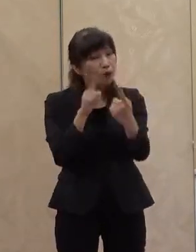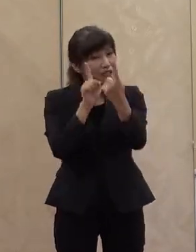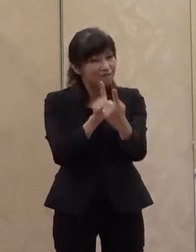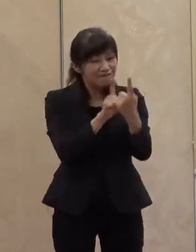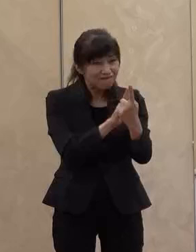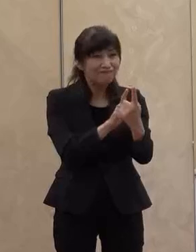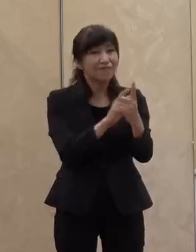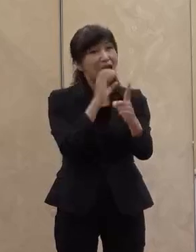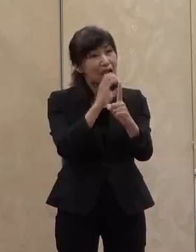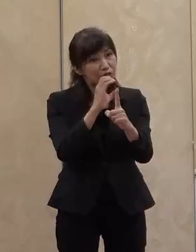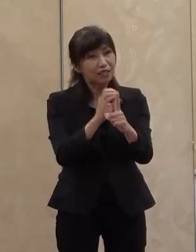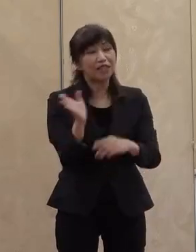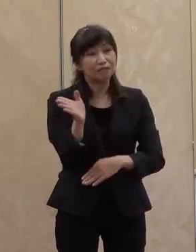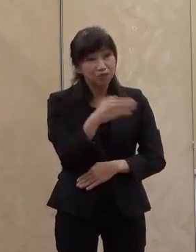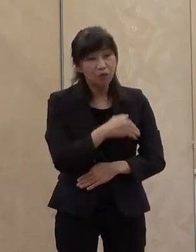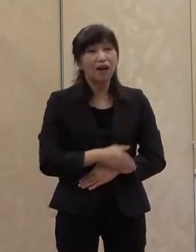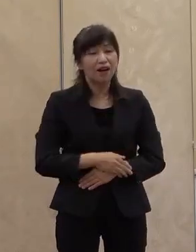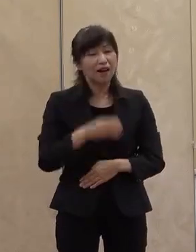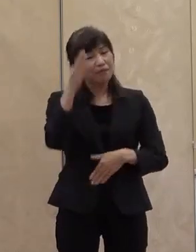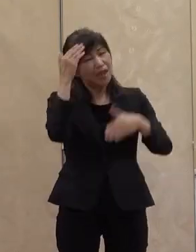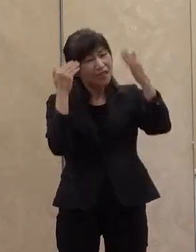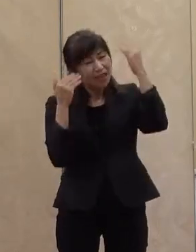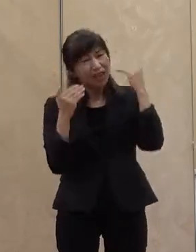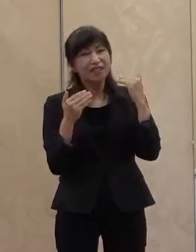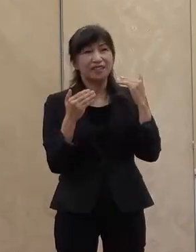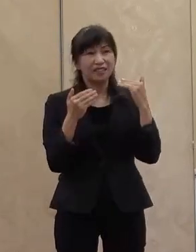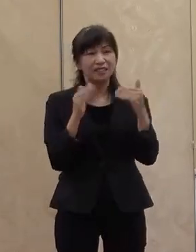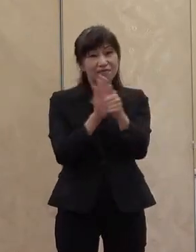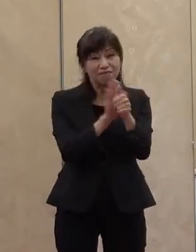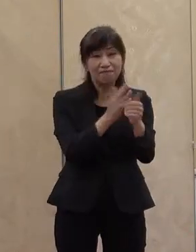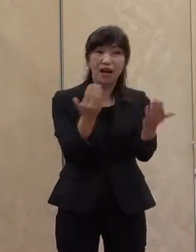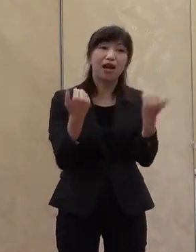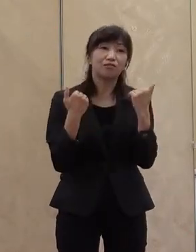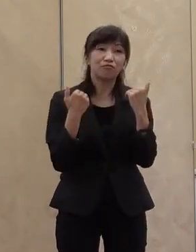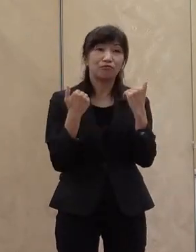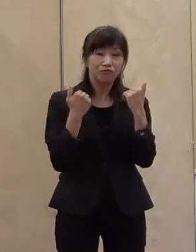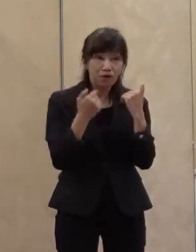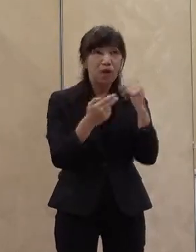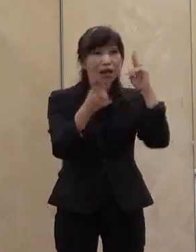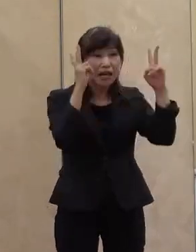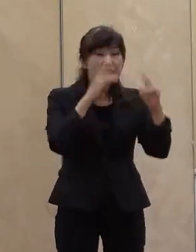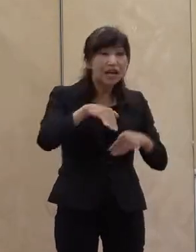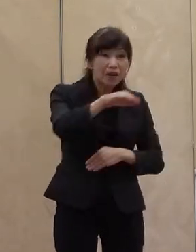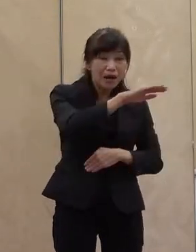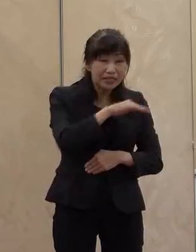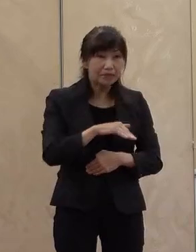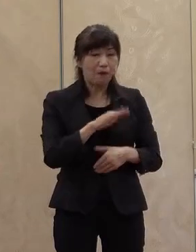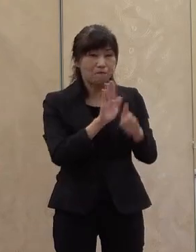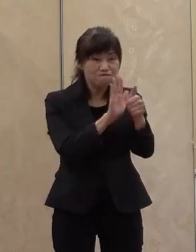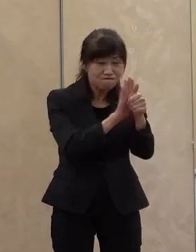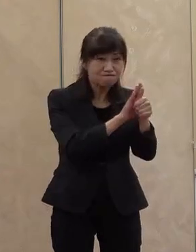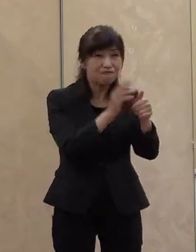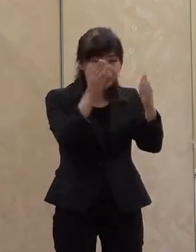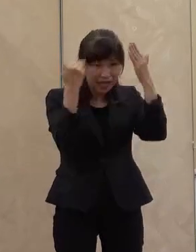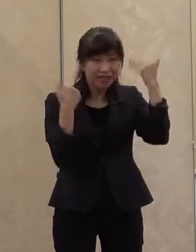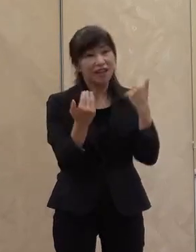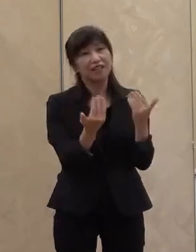寧に事業者、それは求人を求める事業者の方にも丁寧に働きかけをして、どんどんこの求人